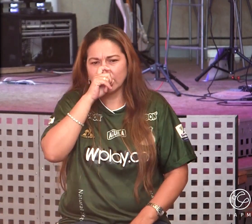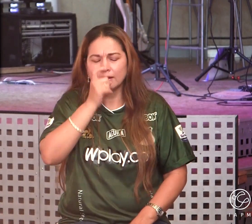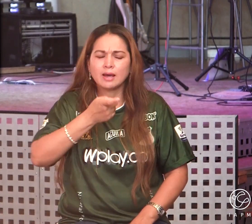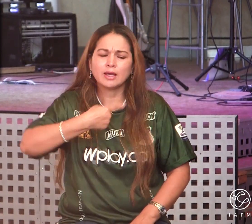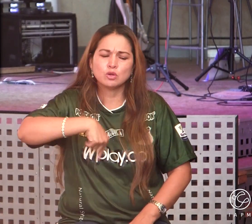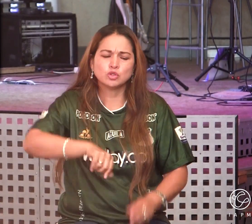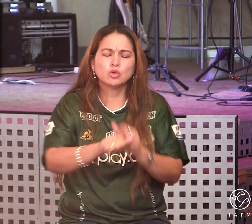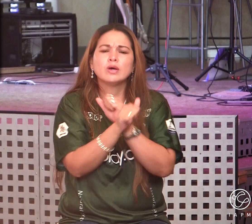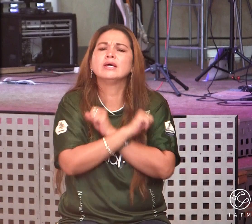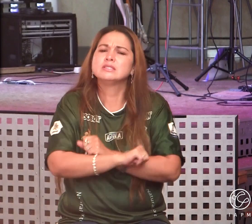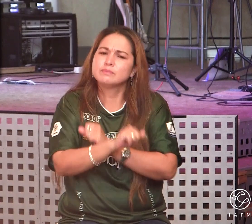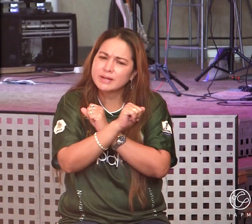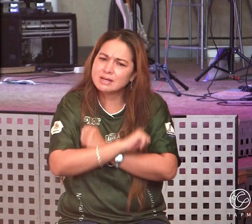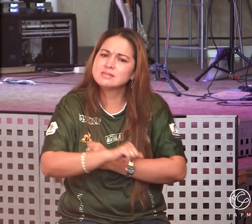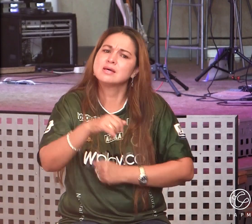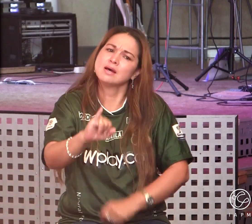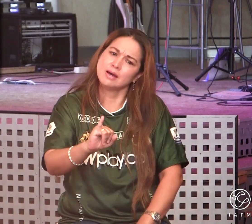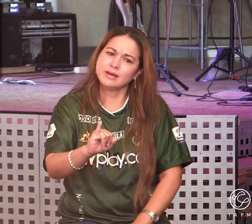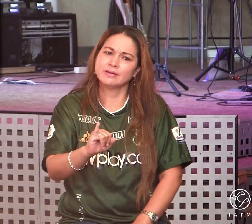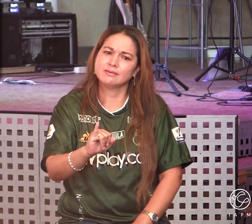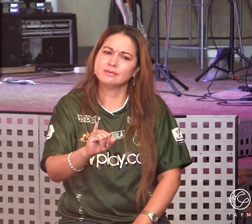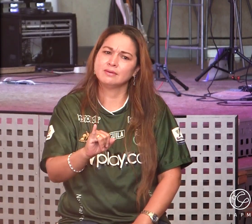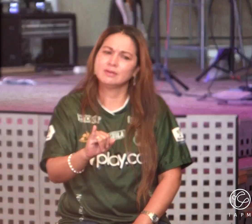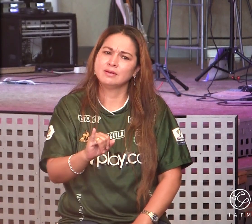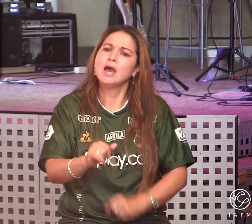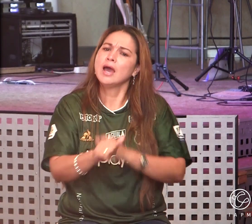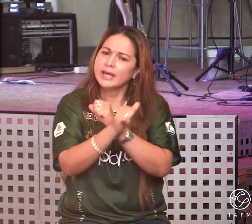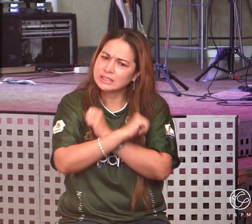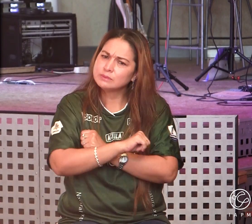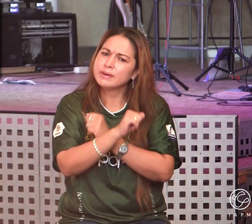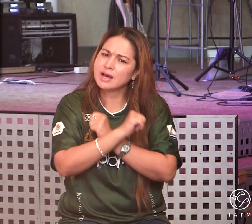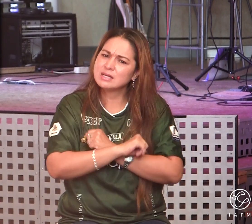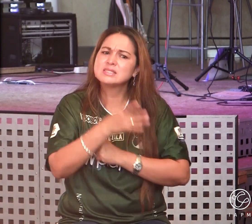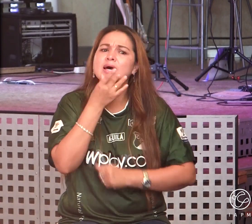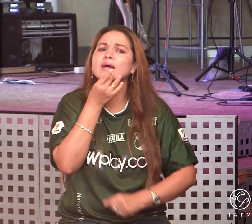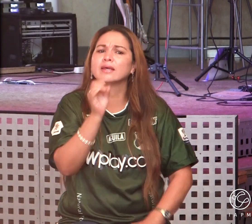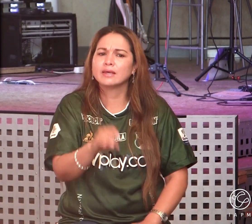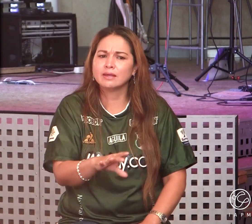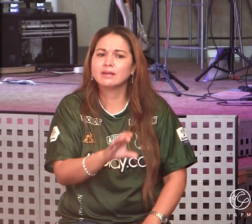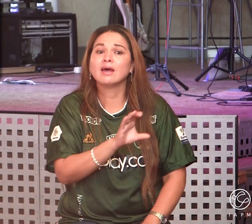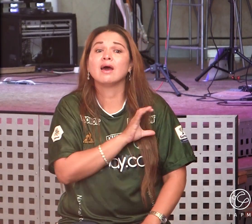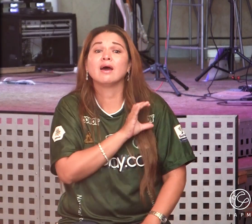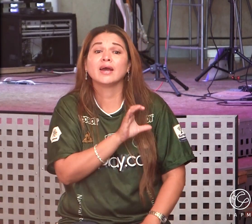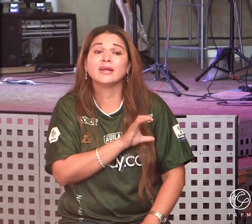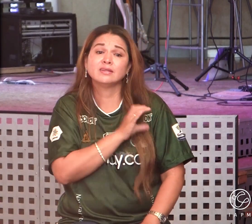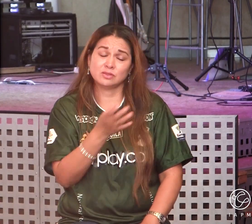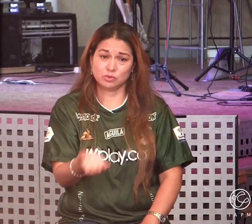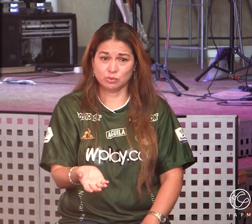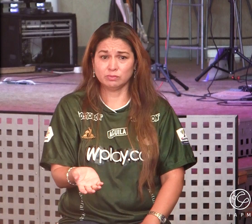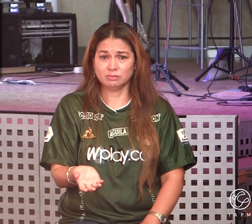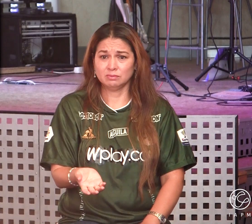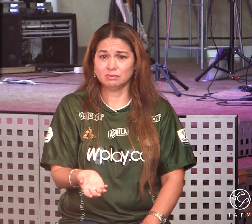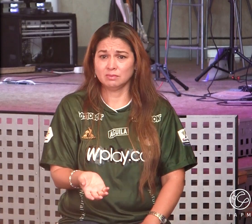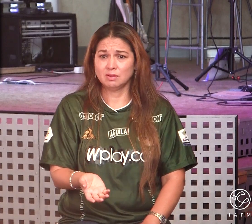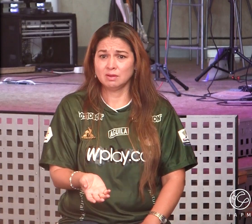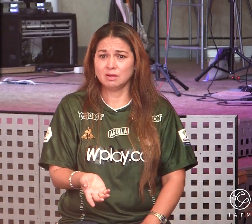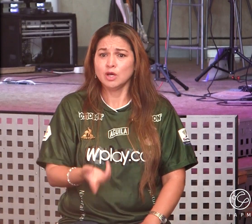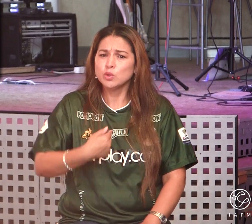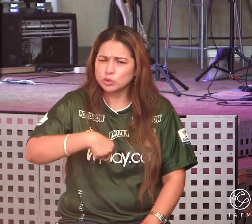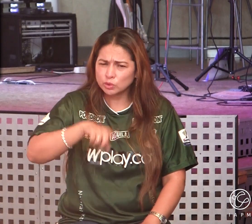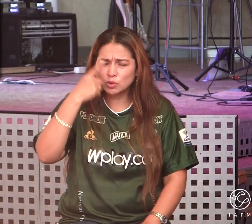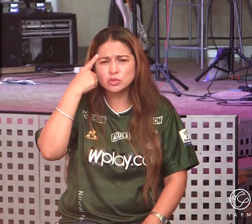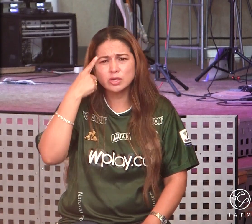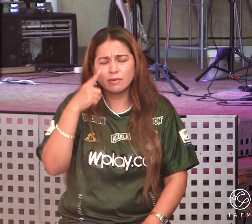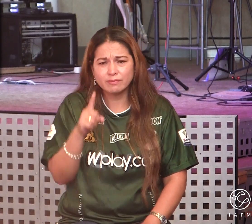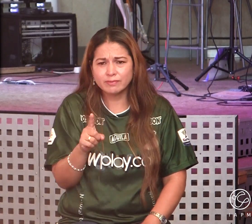Jesús y que no nos compromete con la vida ni nos ubica en el tiempo, sino como que nos desarraiga del tiempo, nos compromete con un cielo futuro y nos